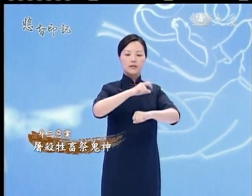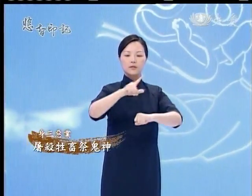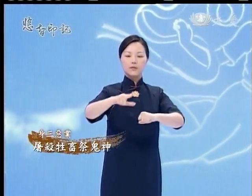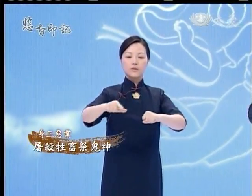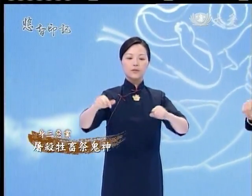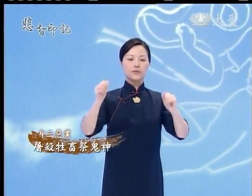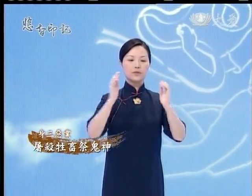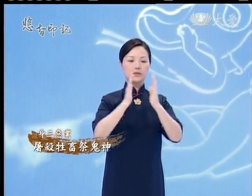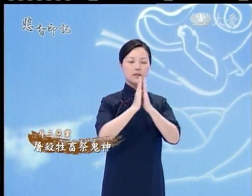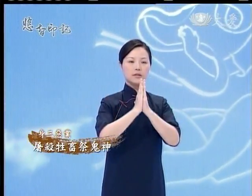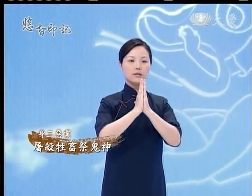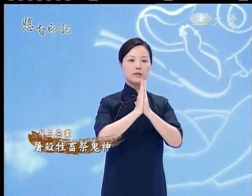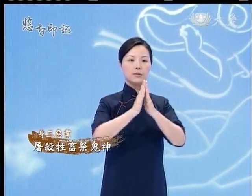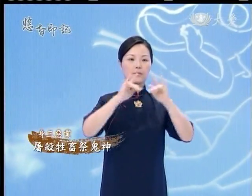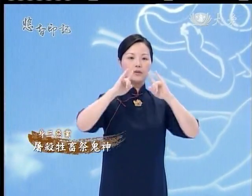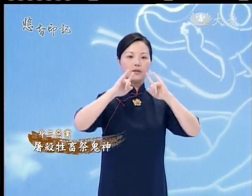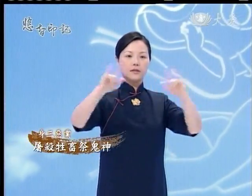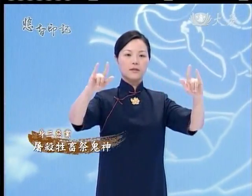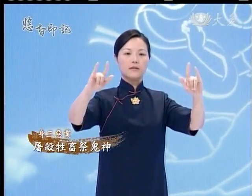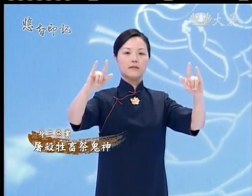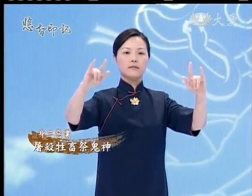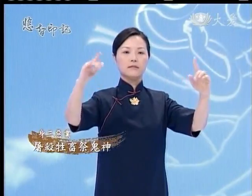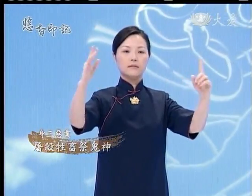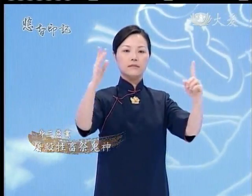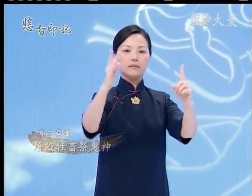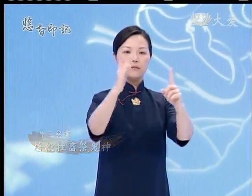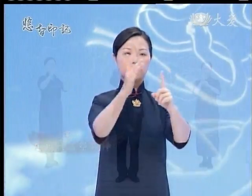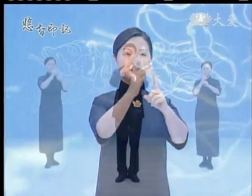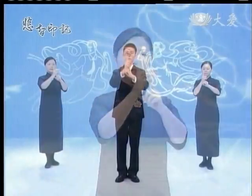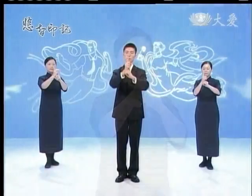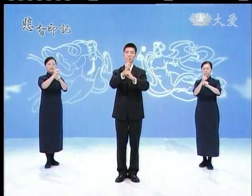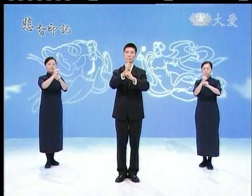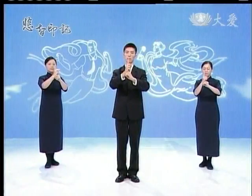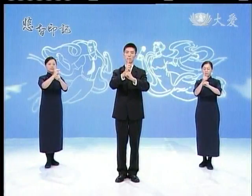生出即鬼神，